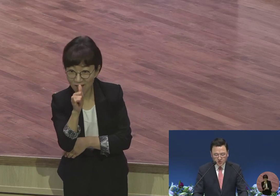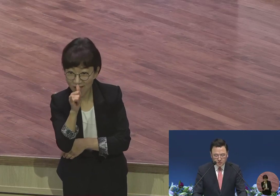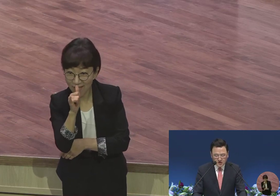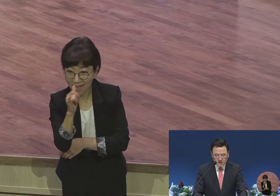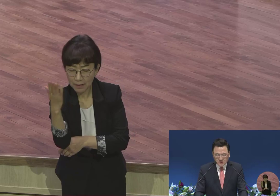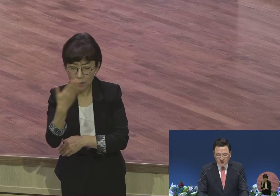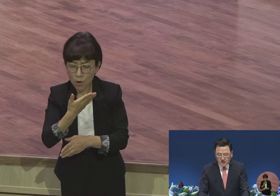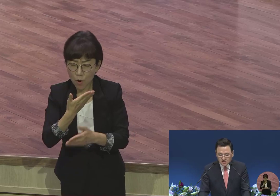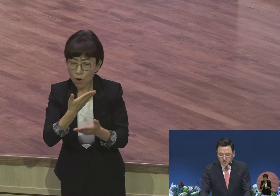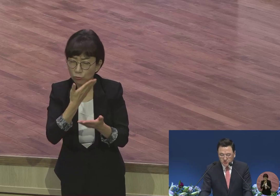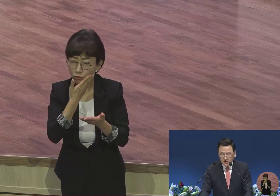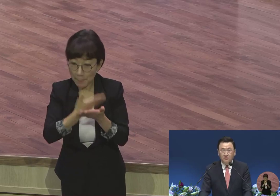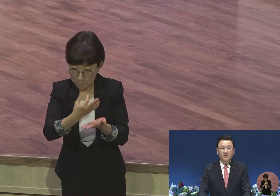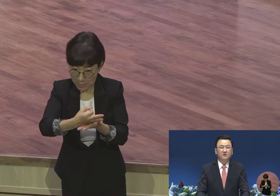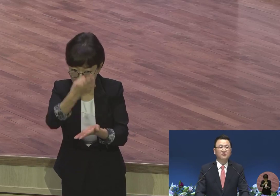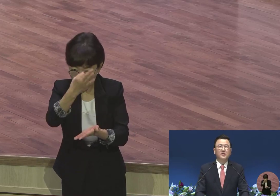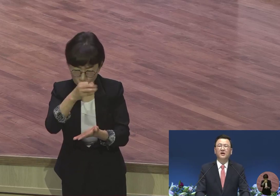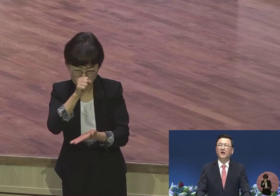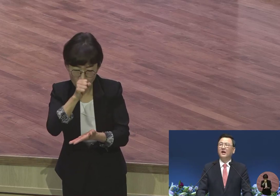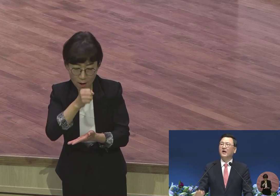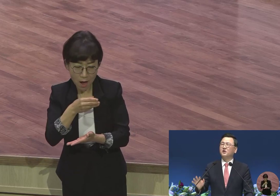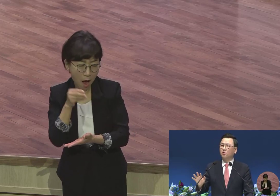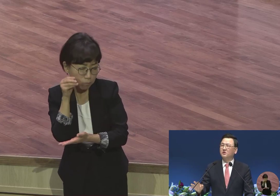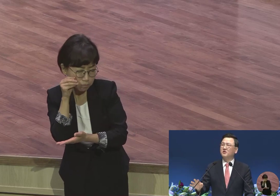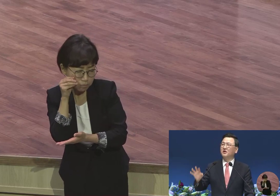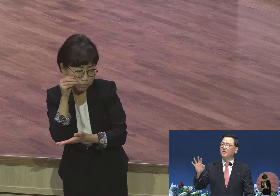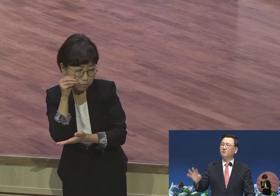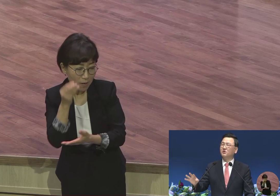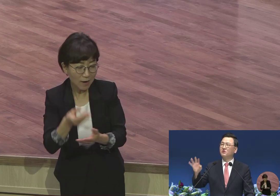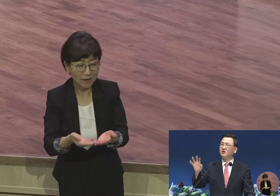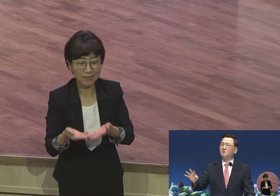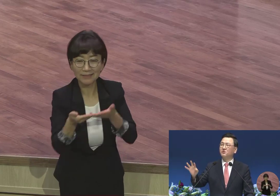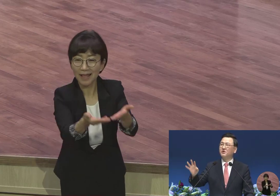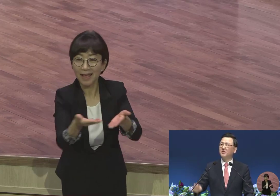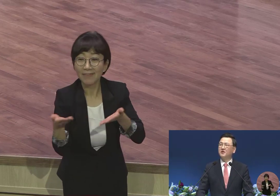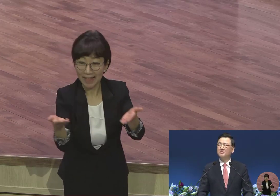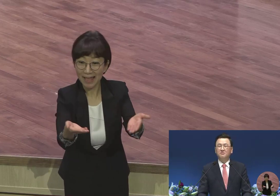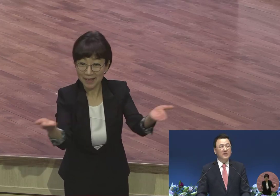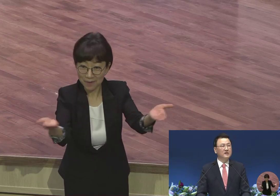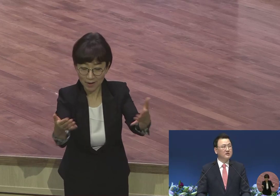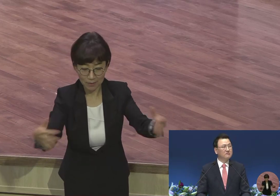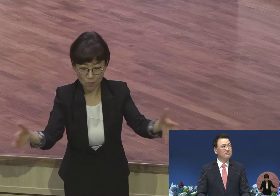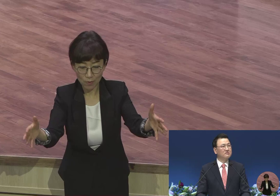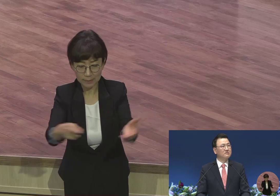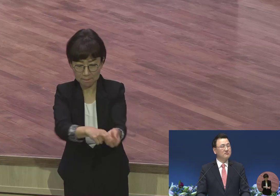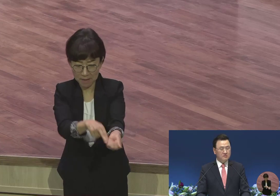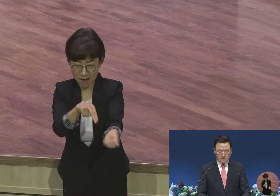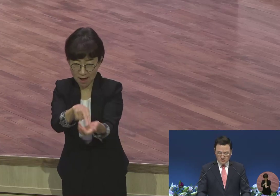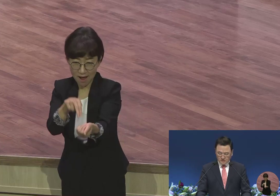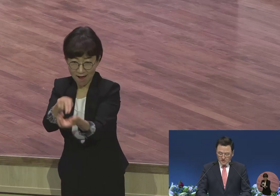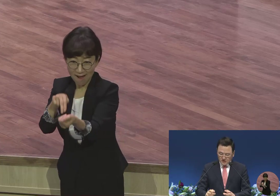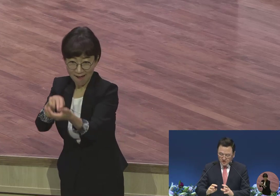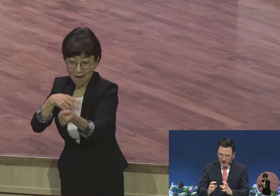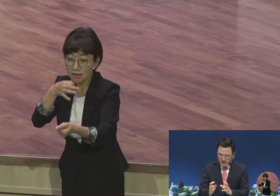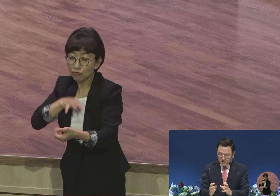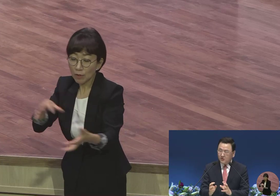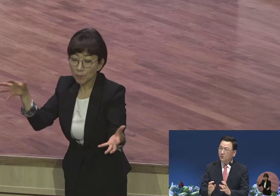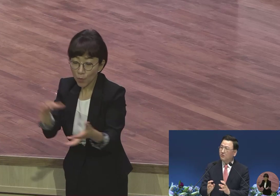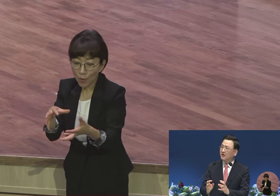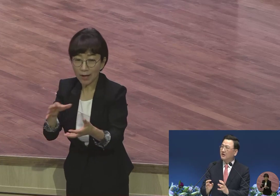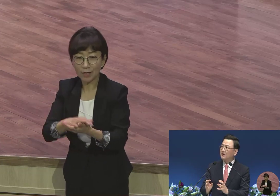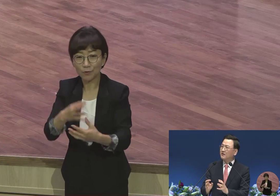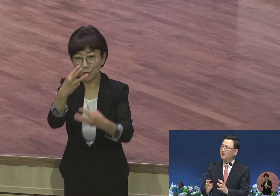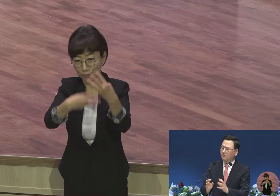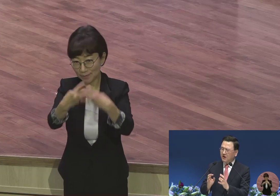전액 WRC 장학금으로 사용돼요. 우리가 솔직히 렘넌트 얘기하지만 그